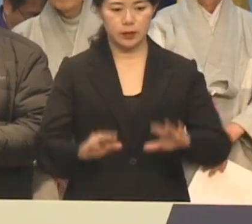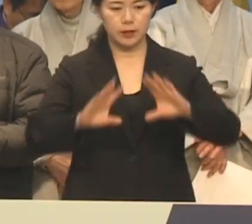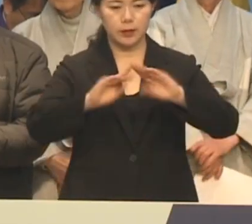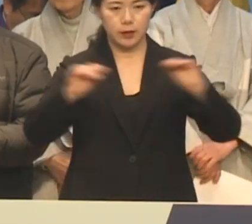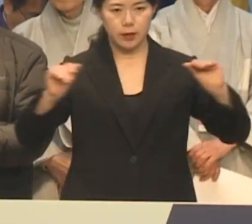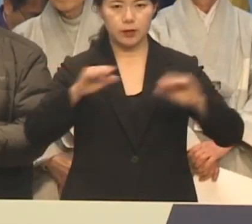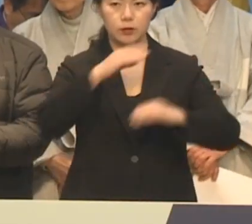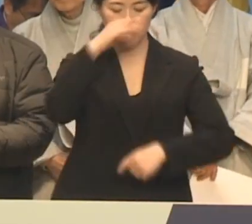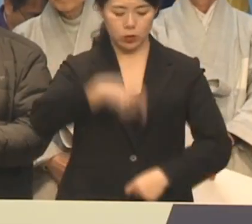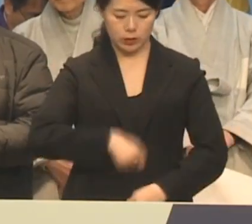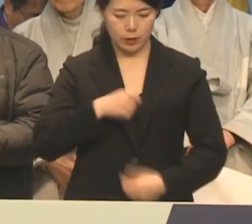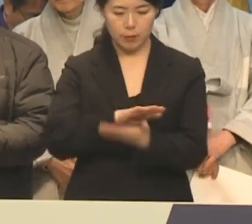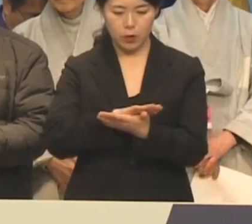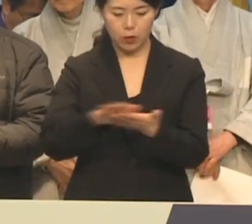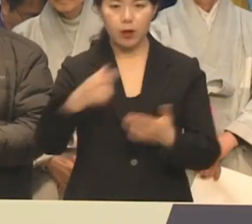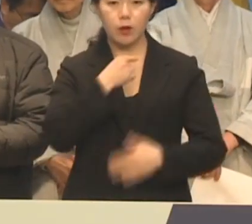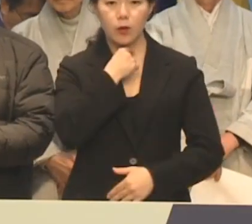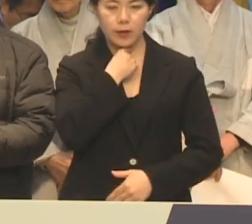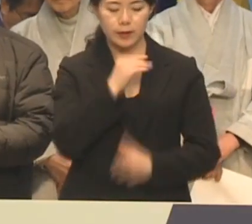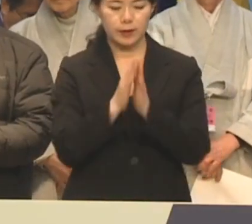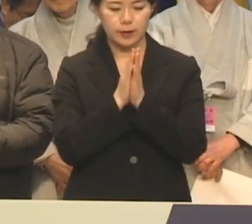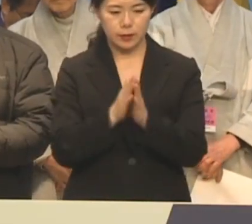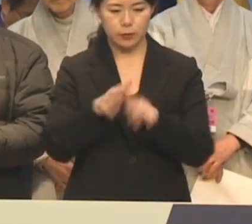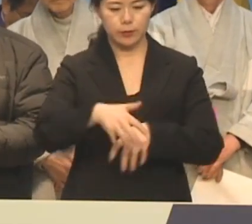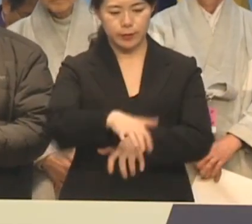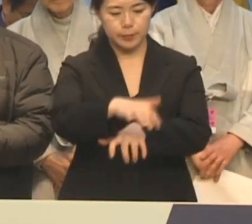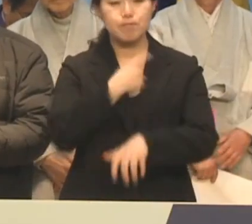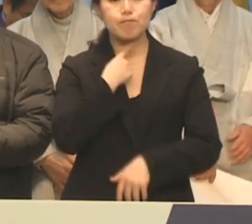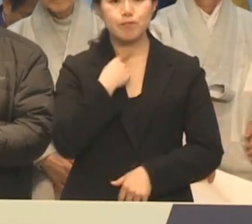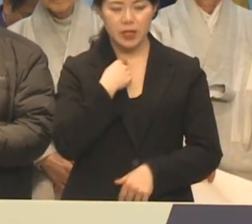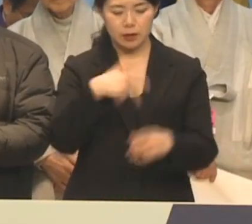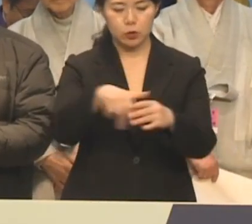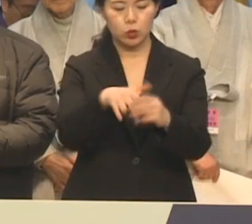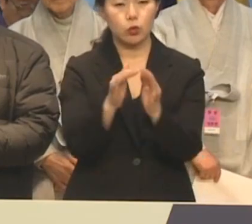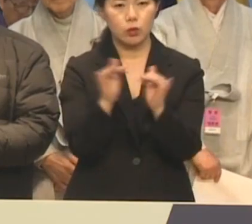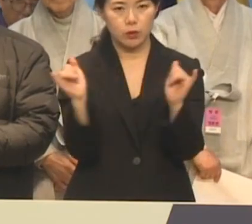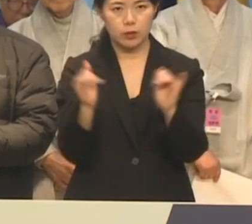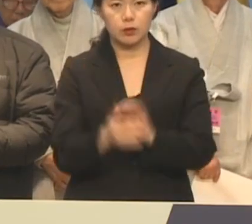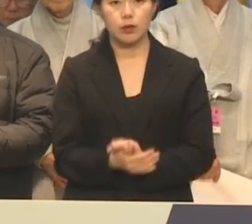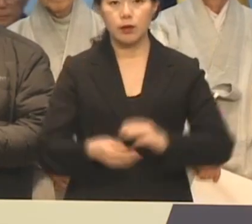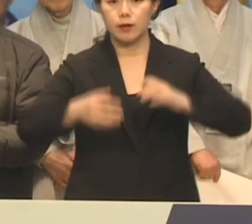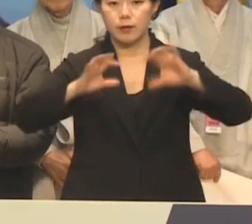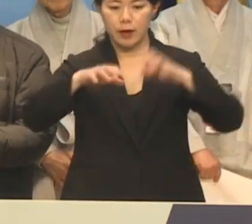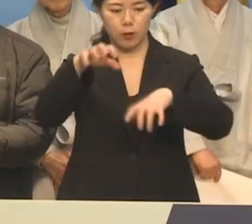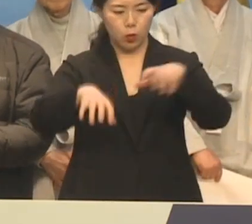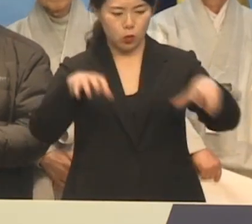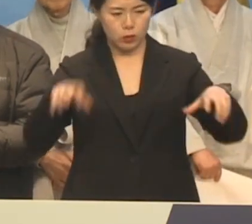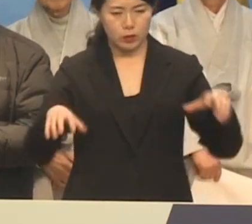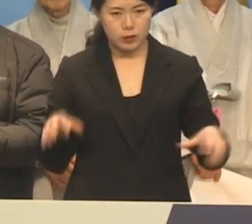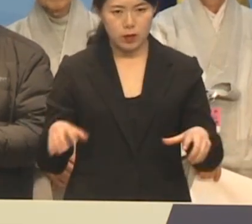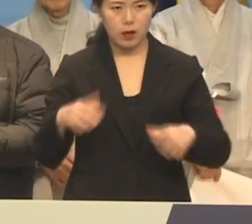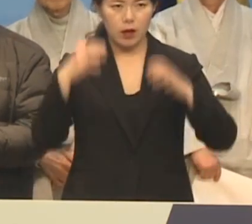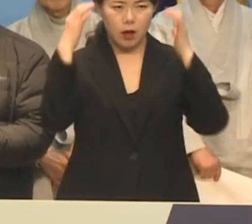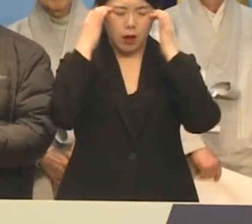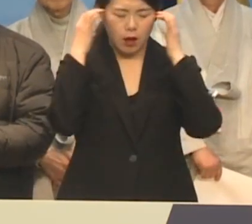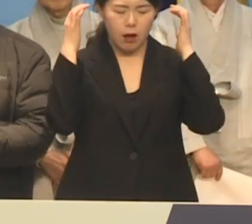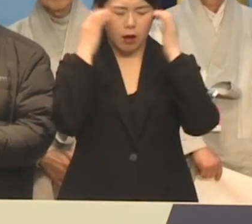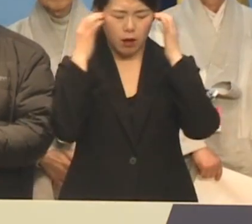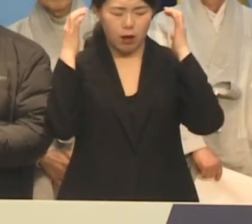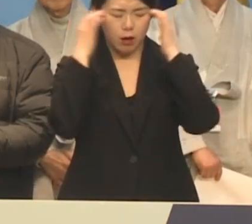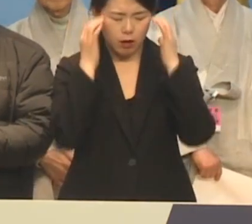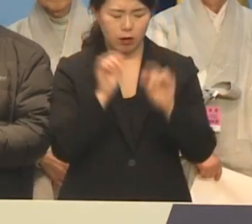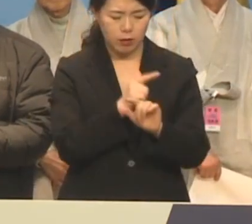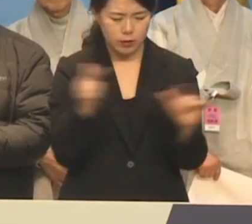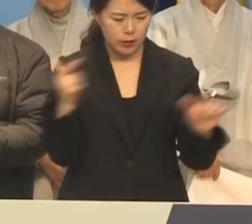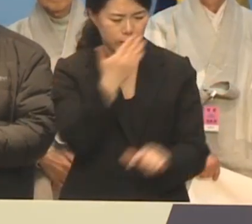정의와 평화를 기원하며 기도의 행진을 이어온 우리 종교인들은 나라 곳곳에서 들려오는 고통의 소리를 더